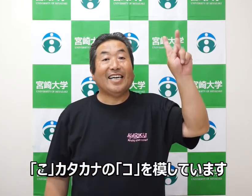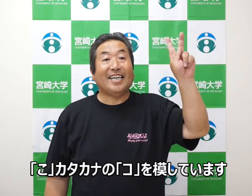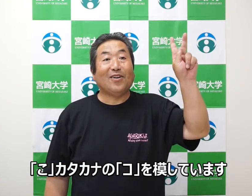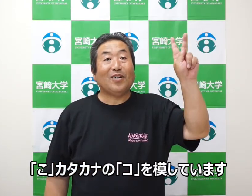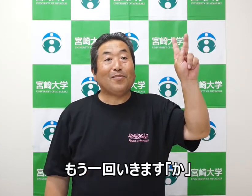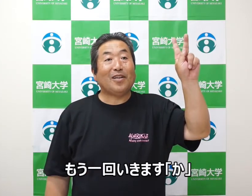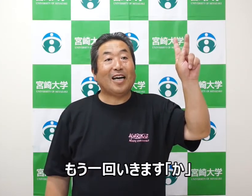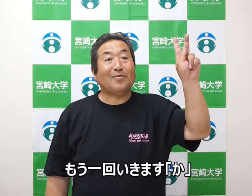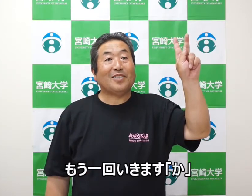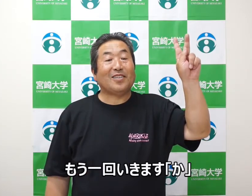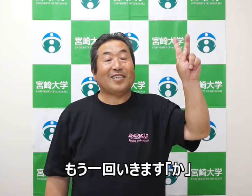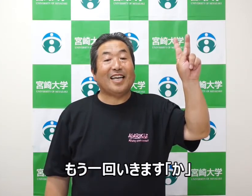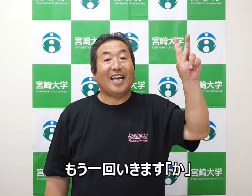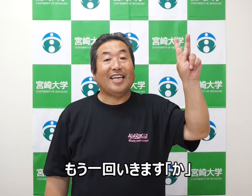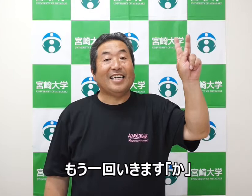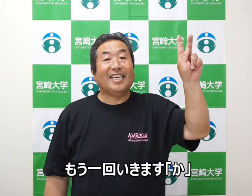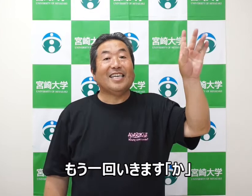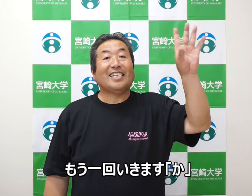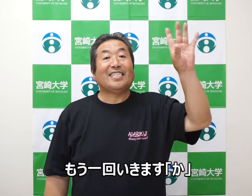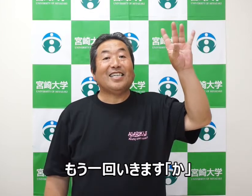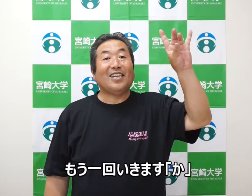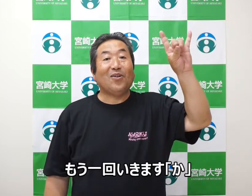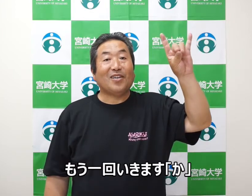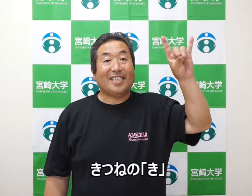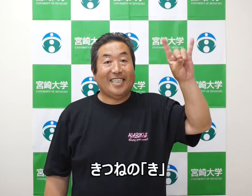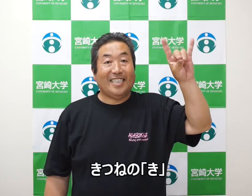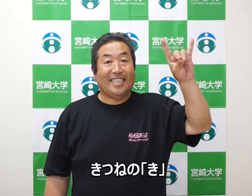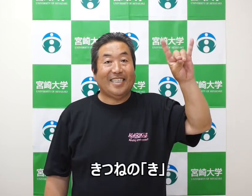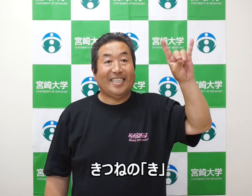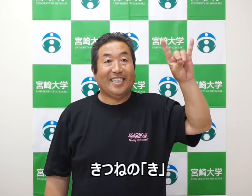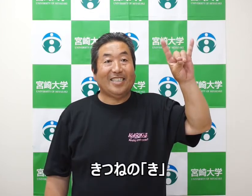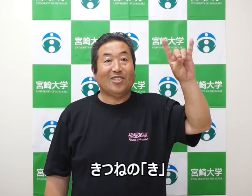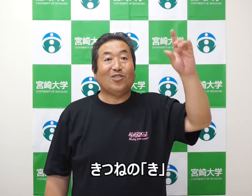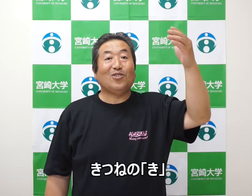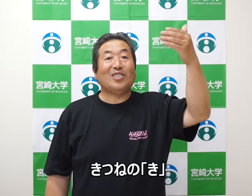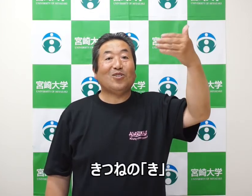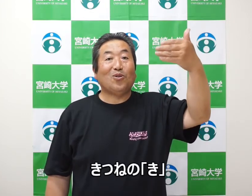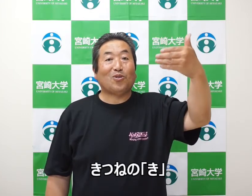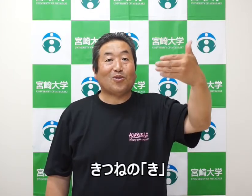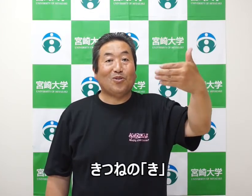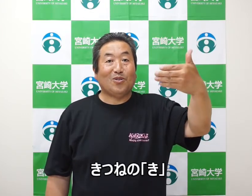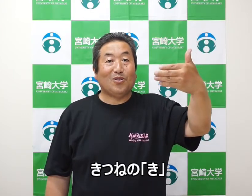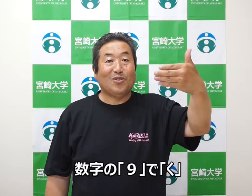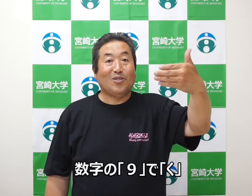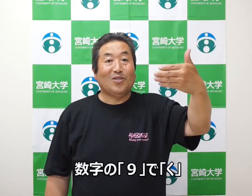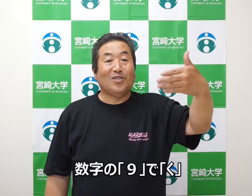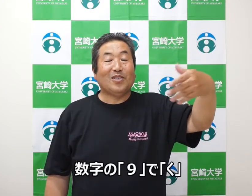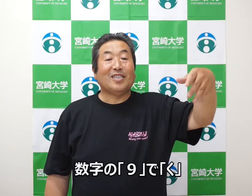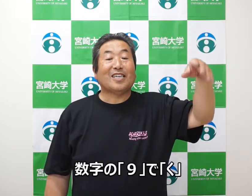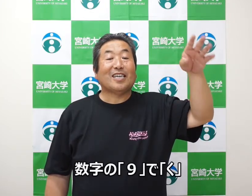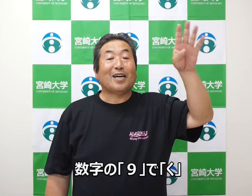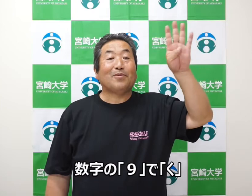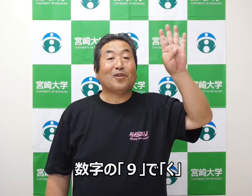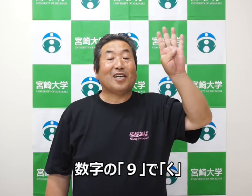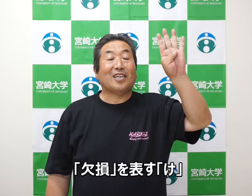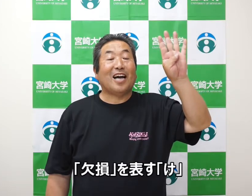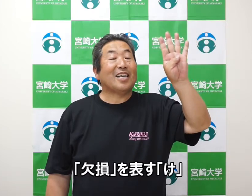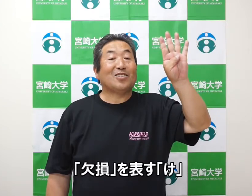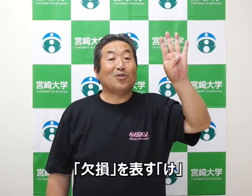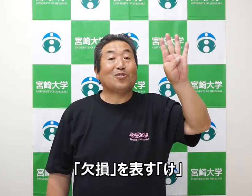親指を中指つけてください。きつねの木。数字のく。かみのけ、あ、欠損する